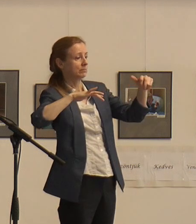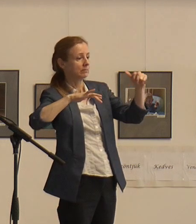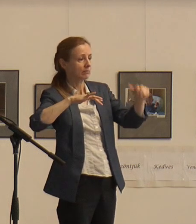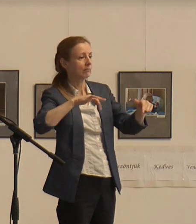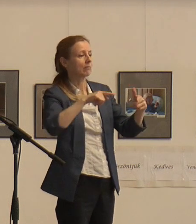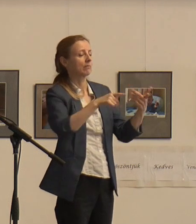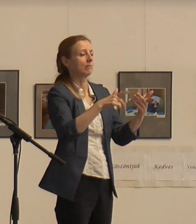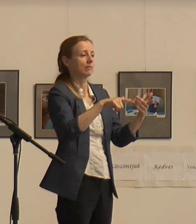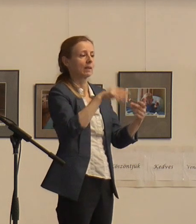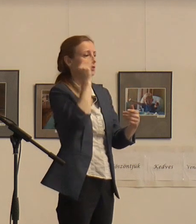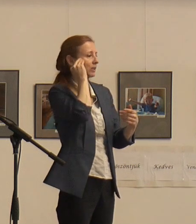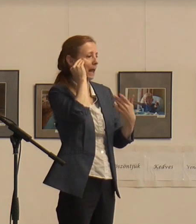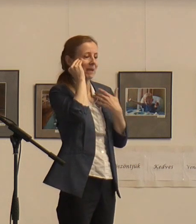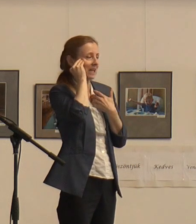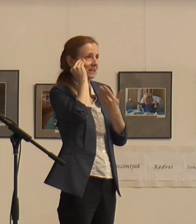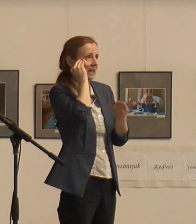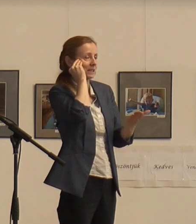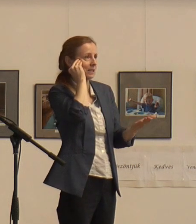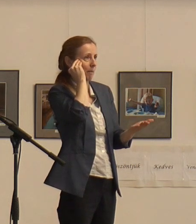s nem értettem.